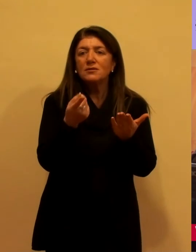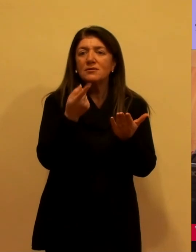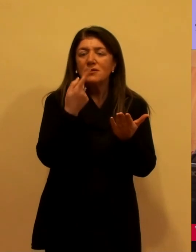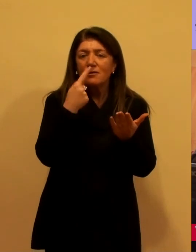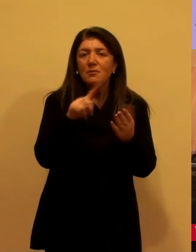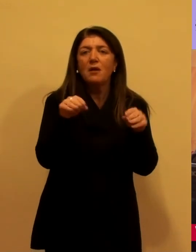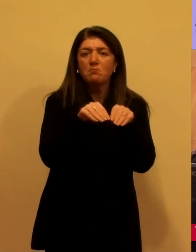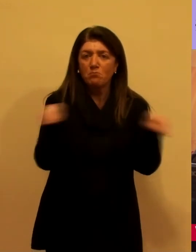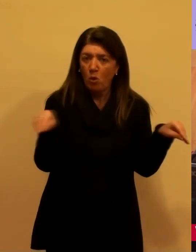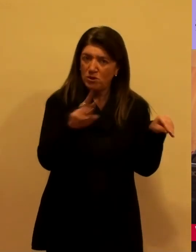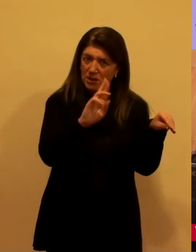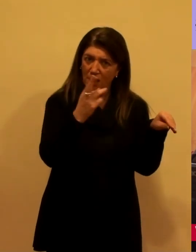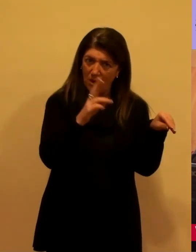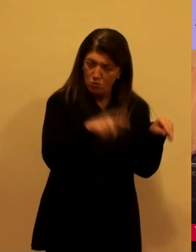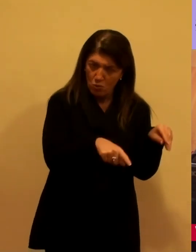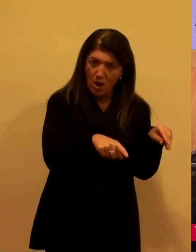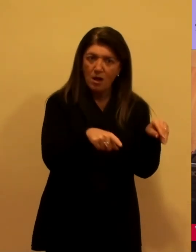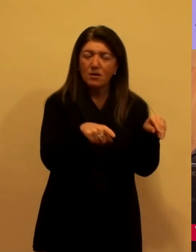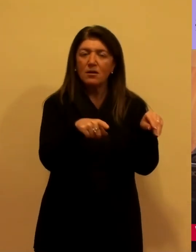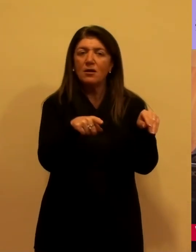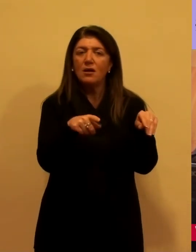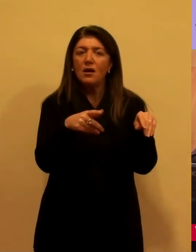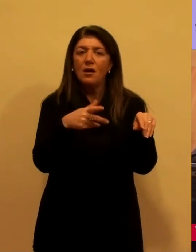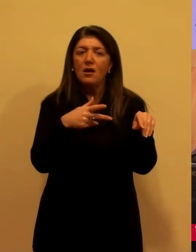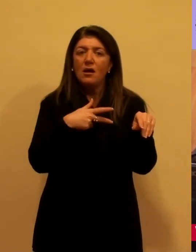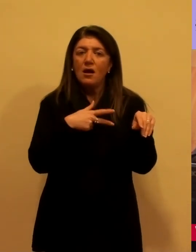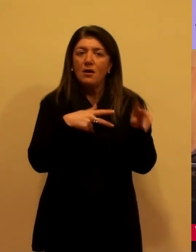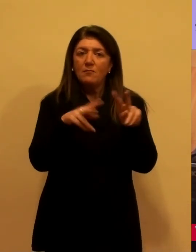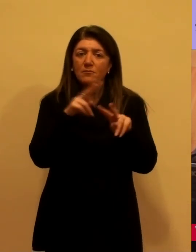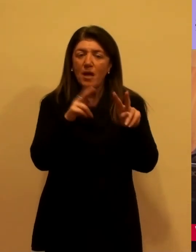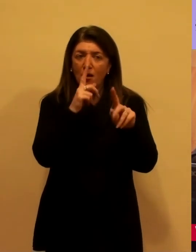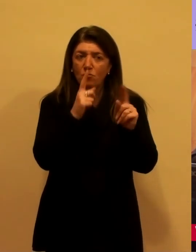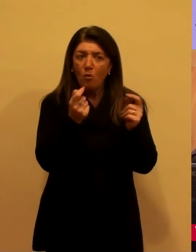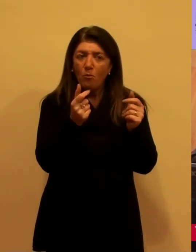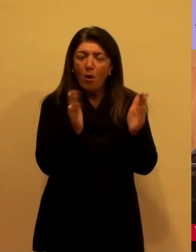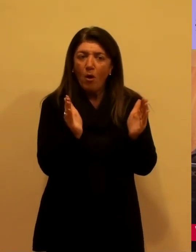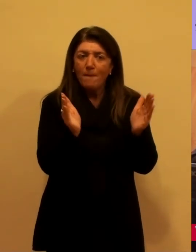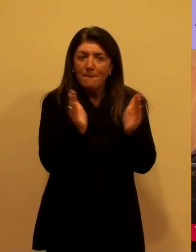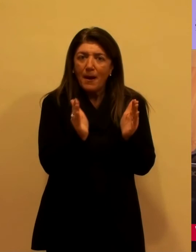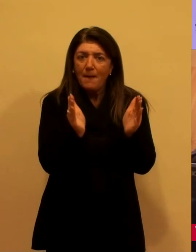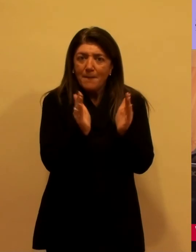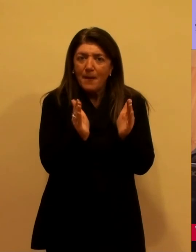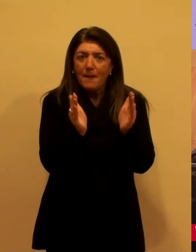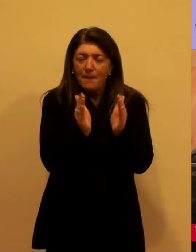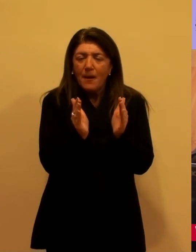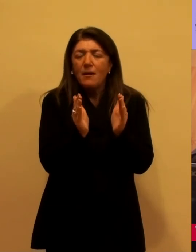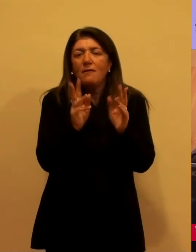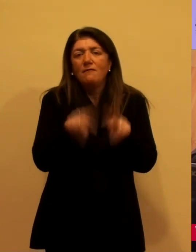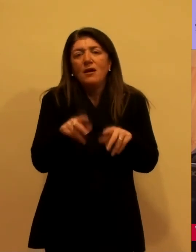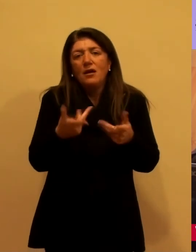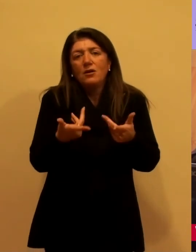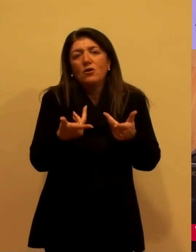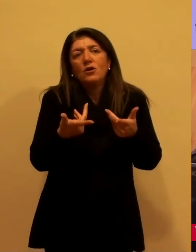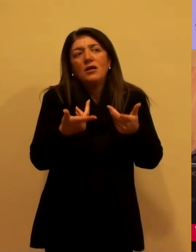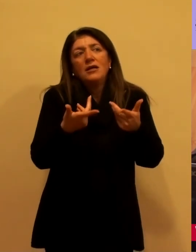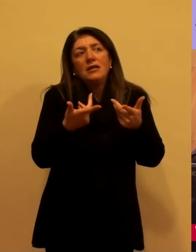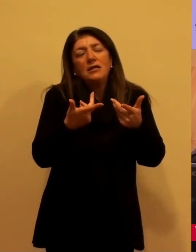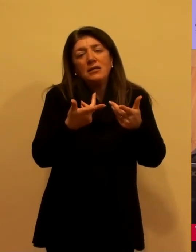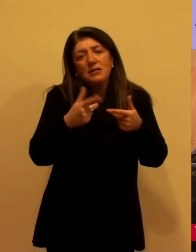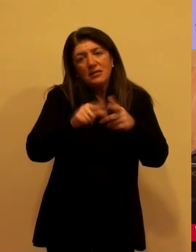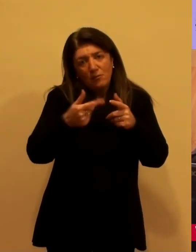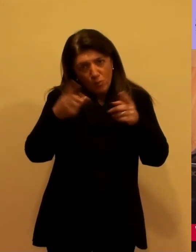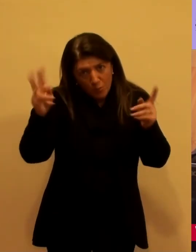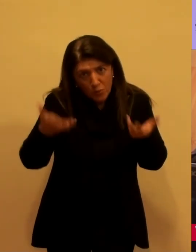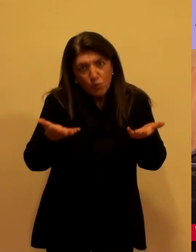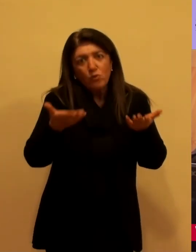sulla mostra di Renoir, abbreviandoli un po' rispetto a quello che proponiamo nelle collezioni, in cui abbiamo un pochino più di tempo, insomma